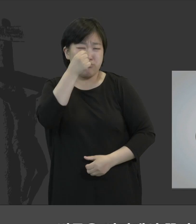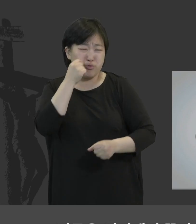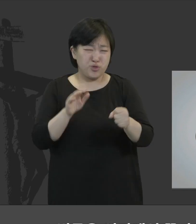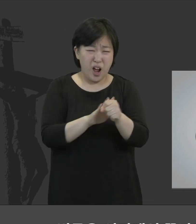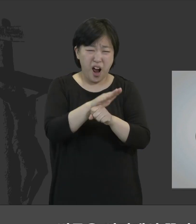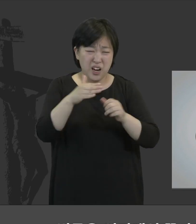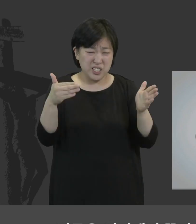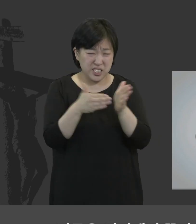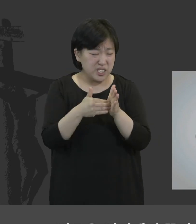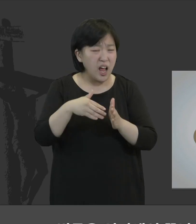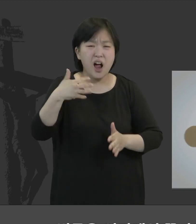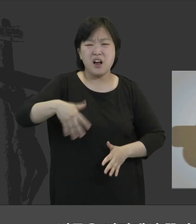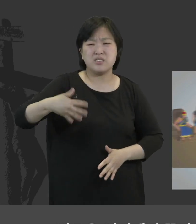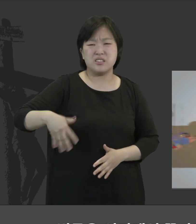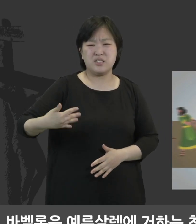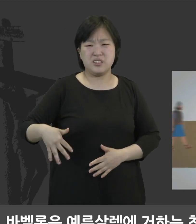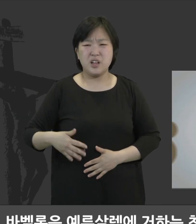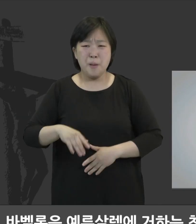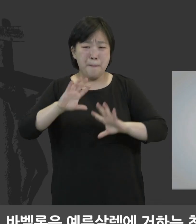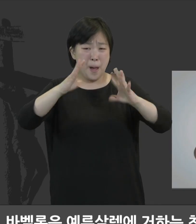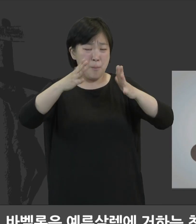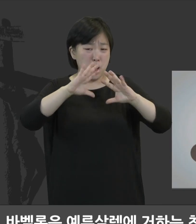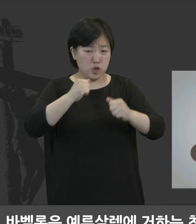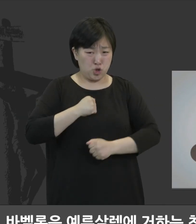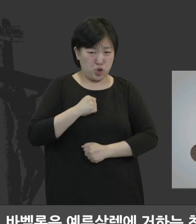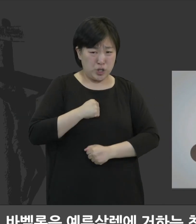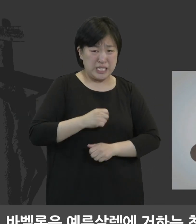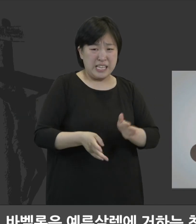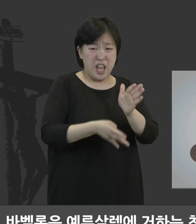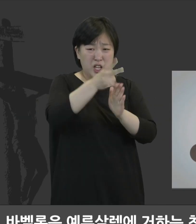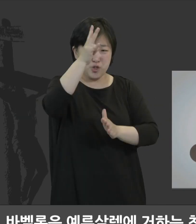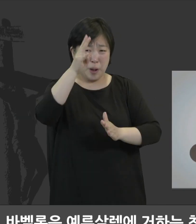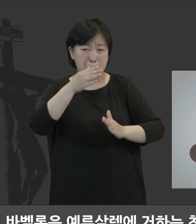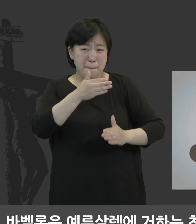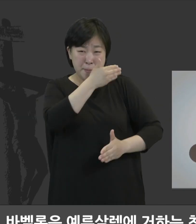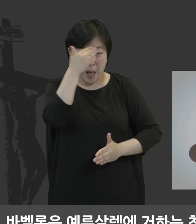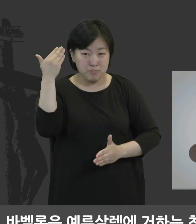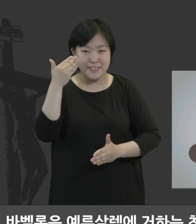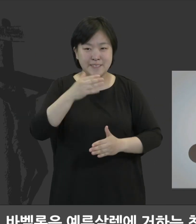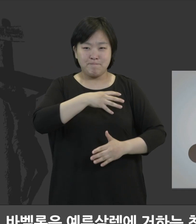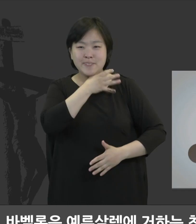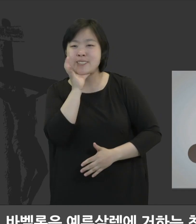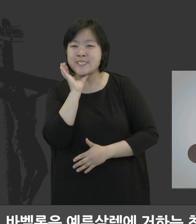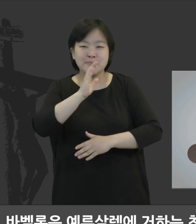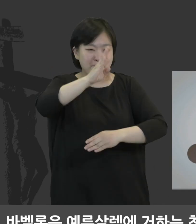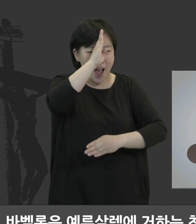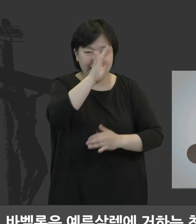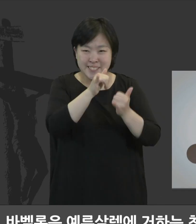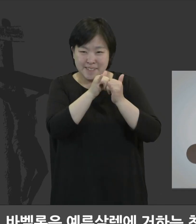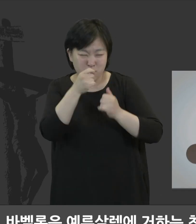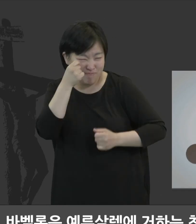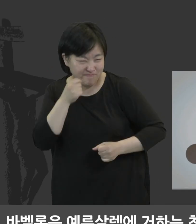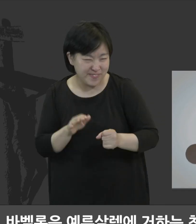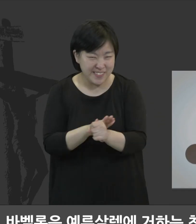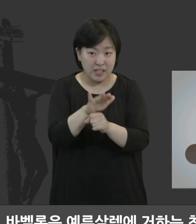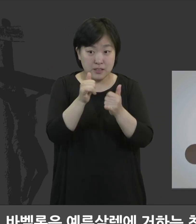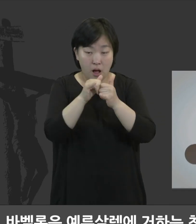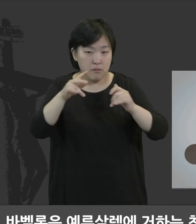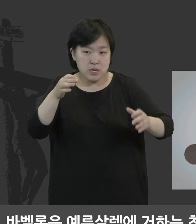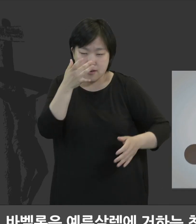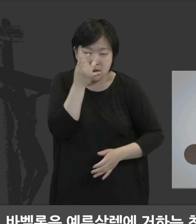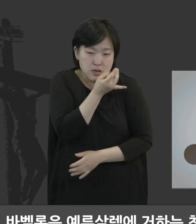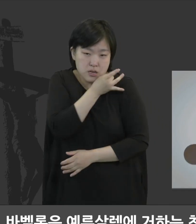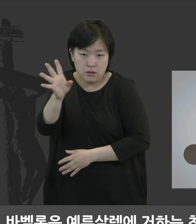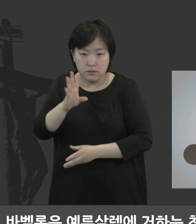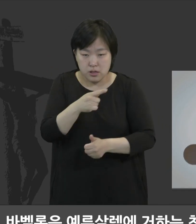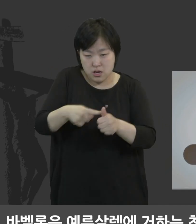여기에서 끝나지 않습니다. 바벨론은 예루살렘에 거하는 청년, 노인, 병자들을 긍휼히 여기지 않고